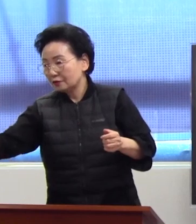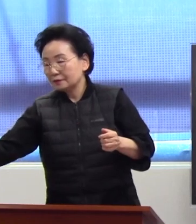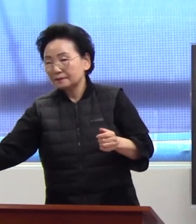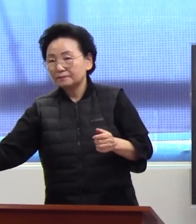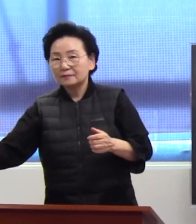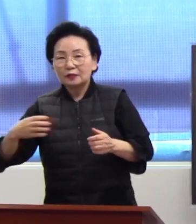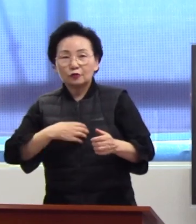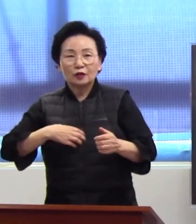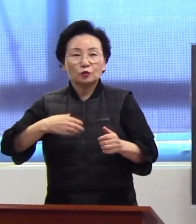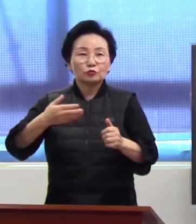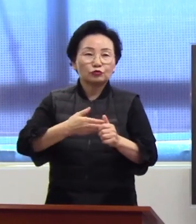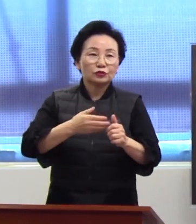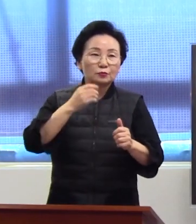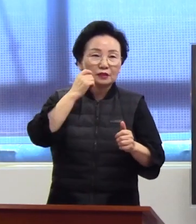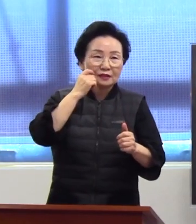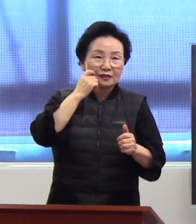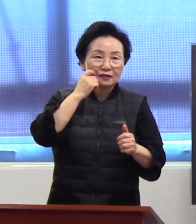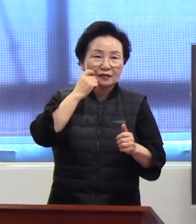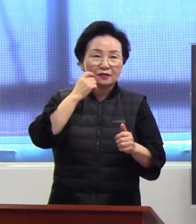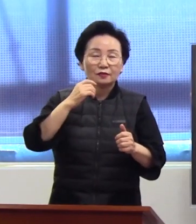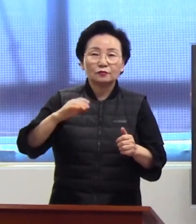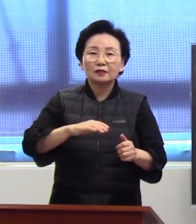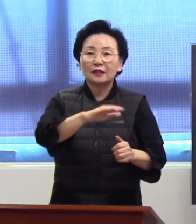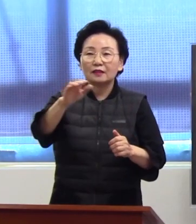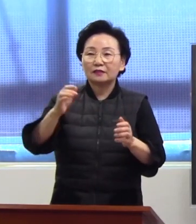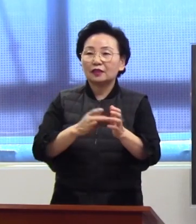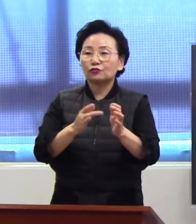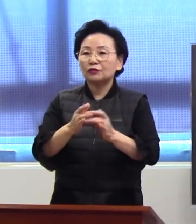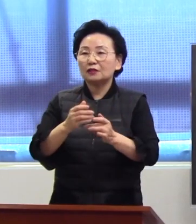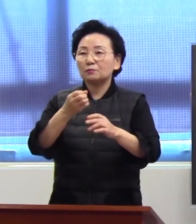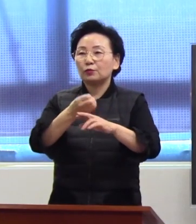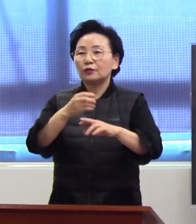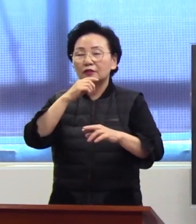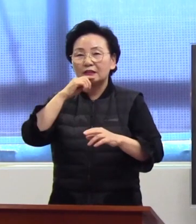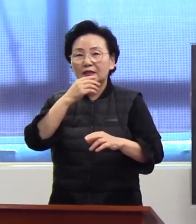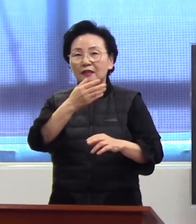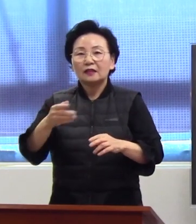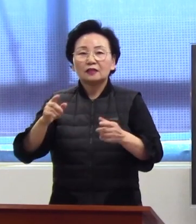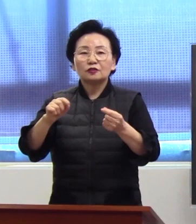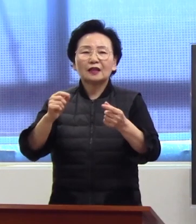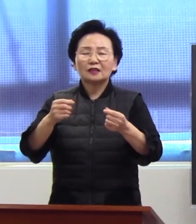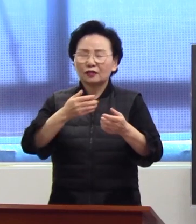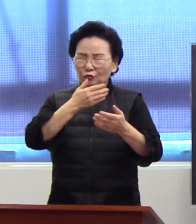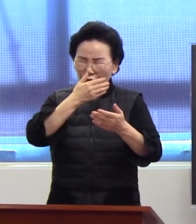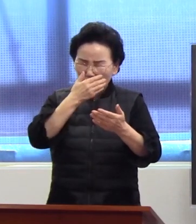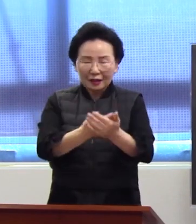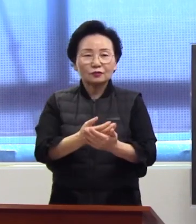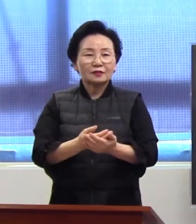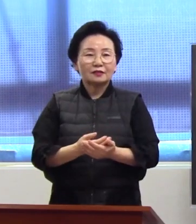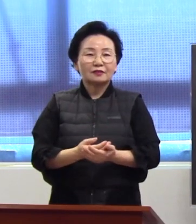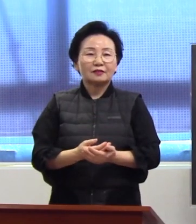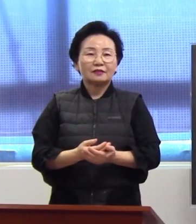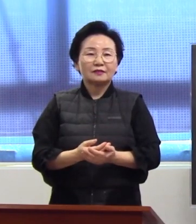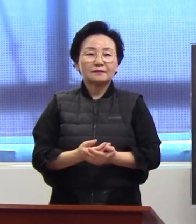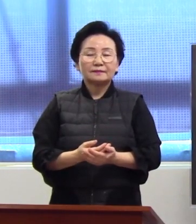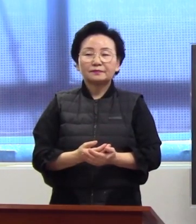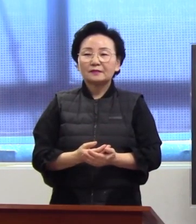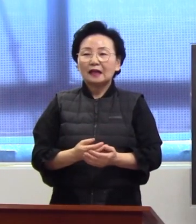떨어져서 괴로움도 주지 못한다 그랬잖아요. 우리가 예수님 보혈이 그와 같이 귀한 거예요.